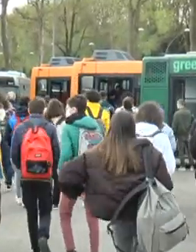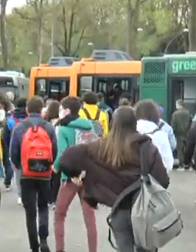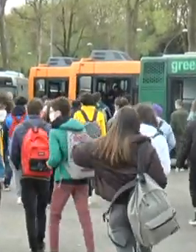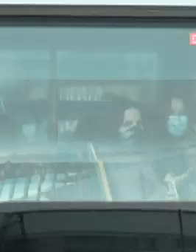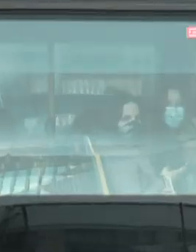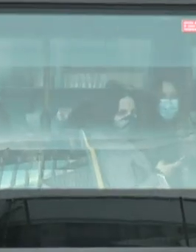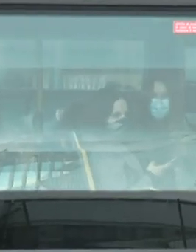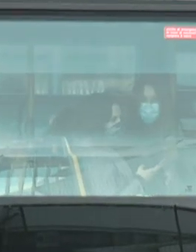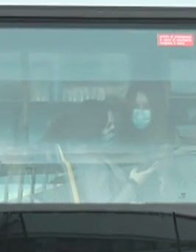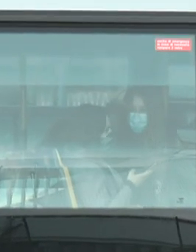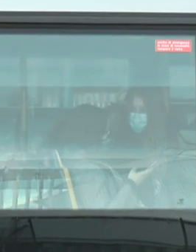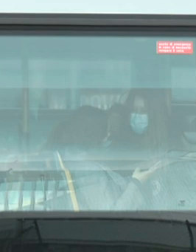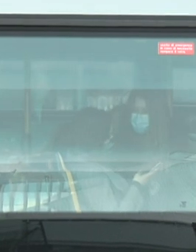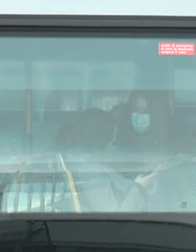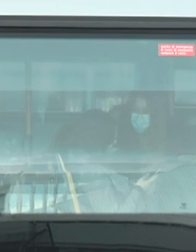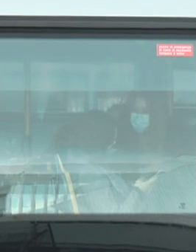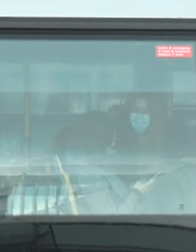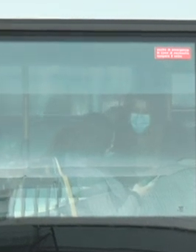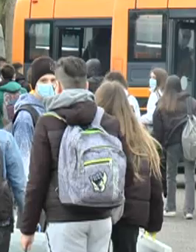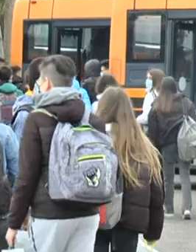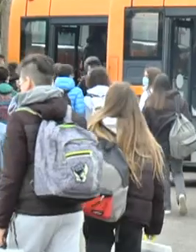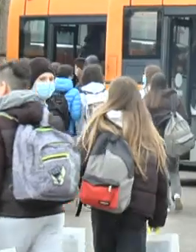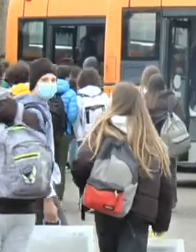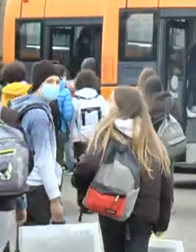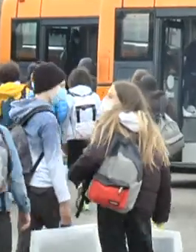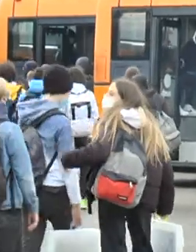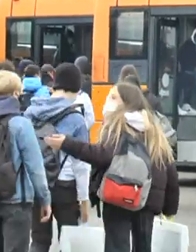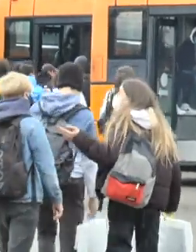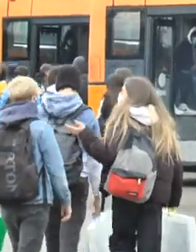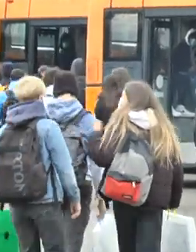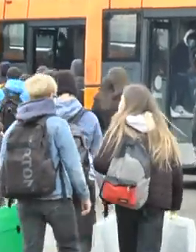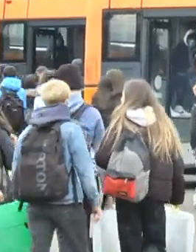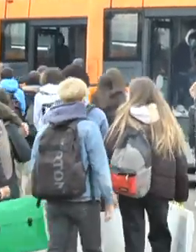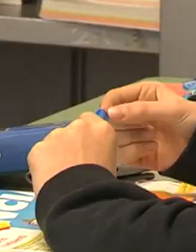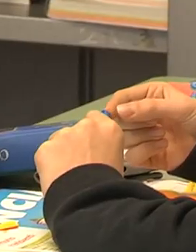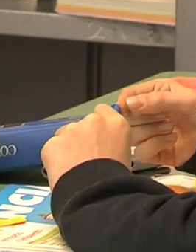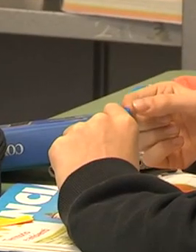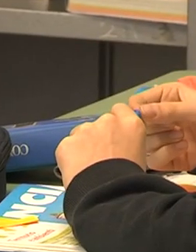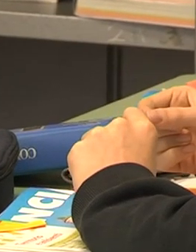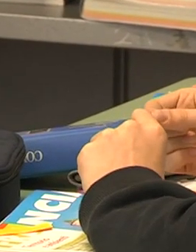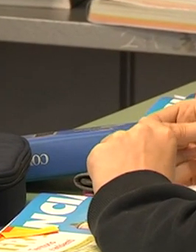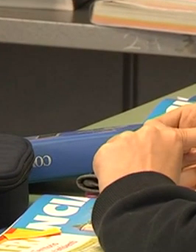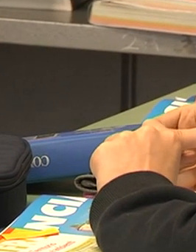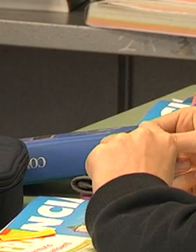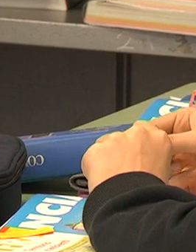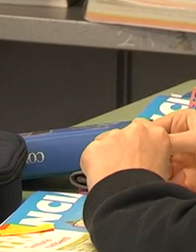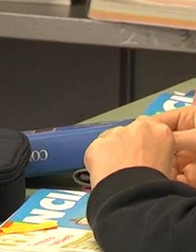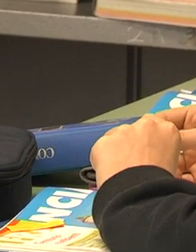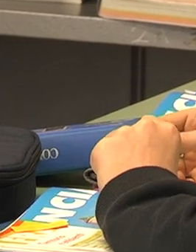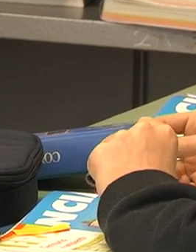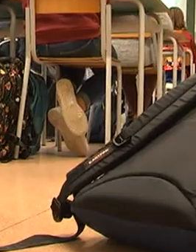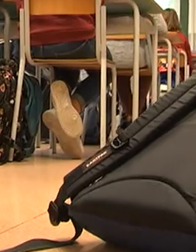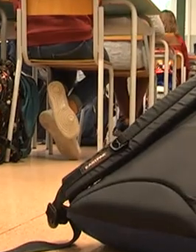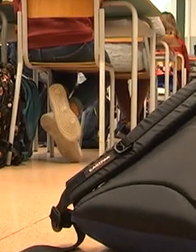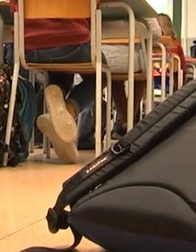e degli odontoiatri che propone di posticipare la ripresa in presenza delle elezioni recuperando poi a giugno nei giorni scorsi era